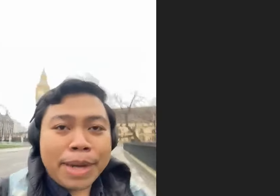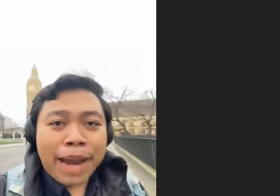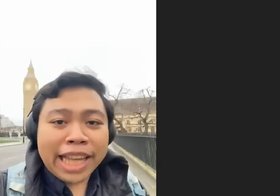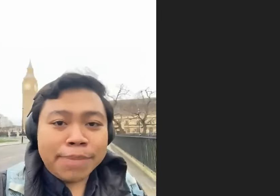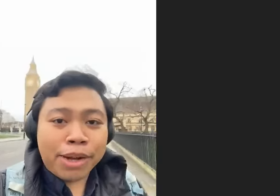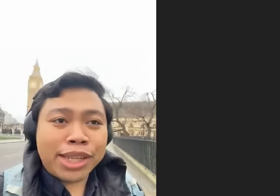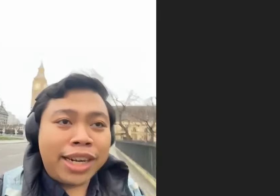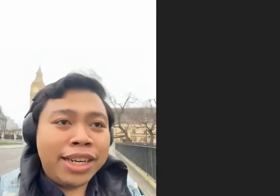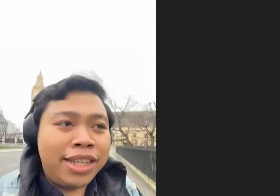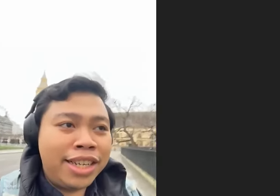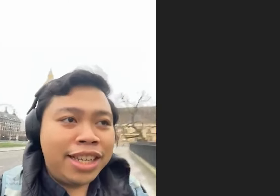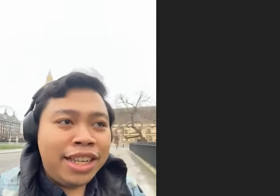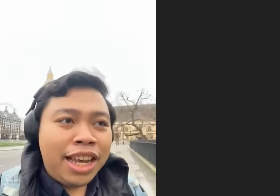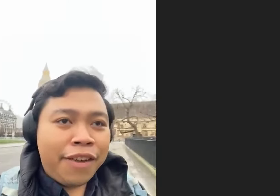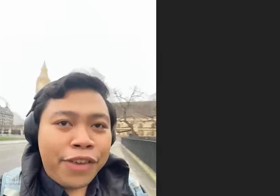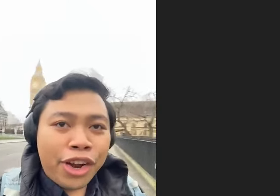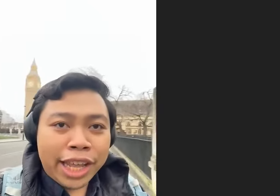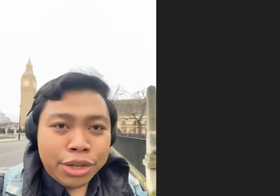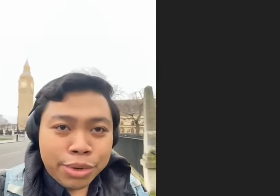masan